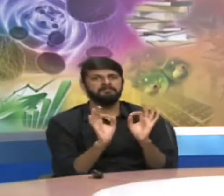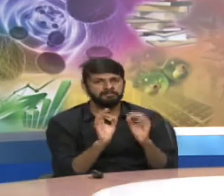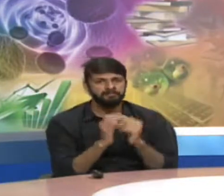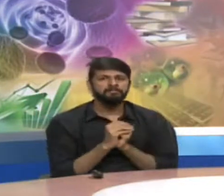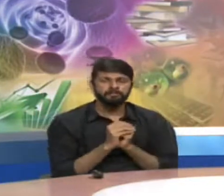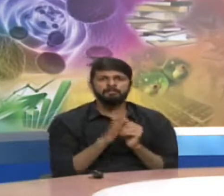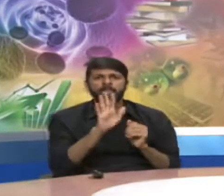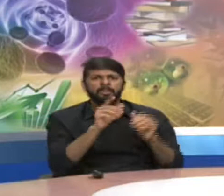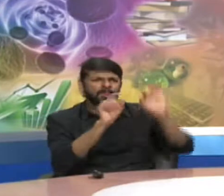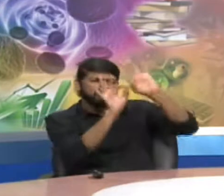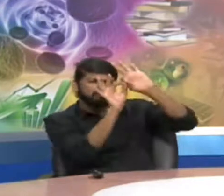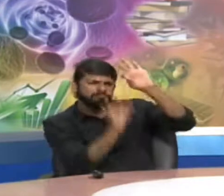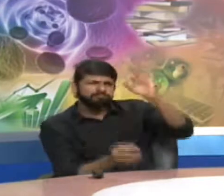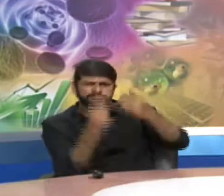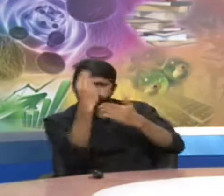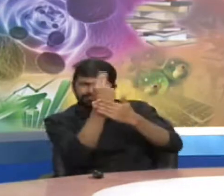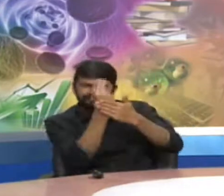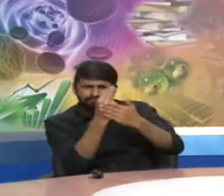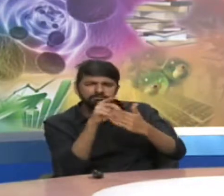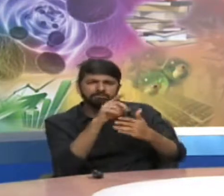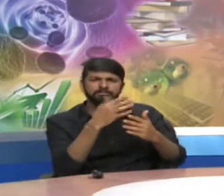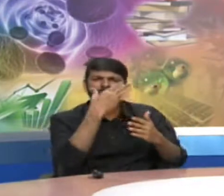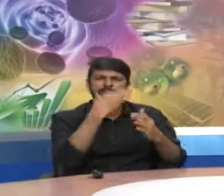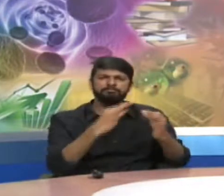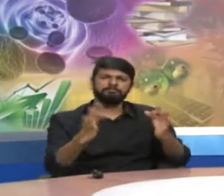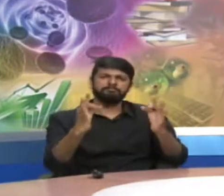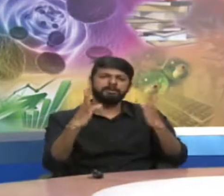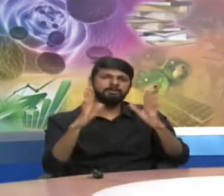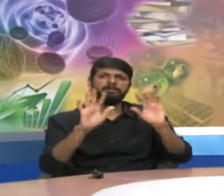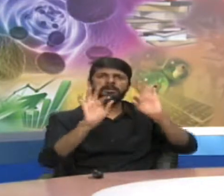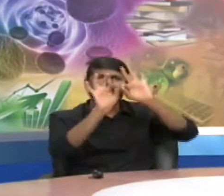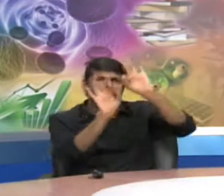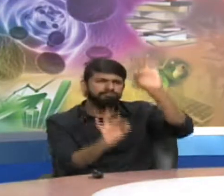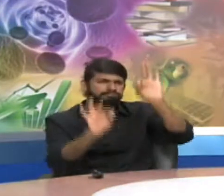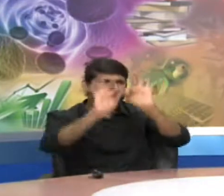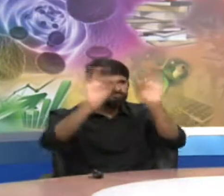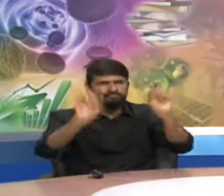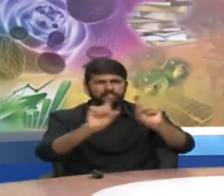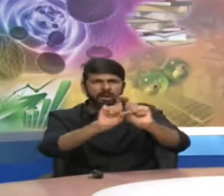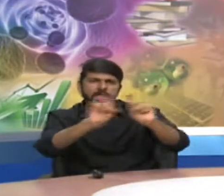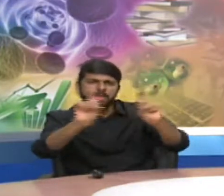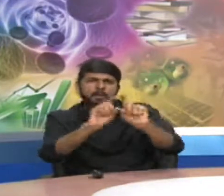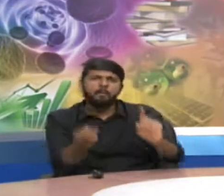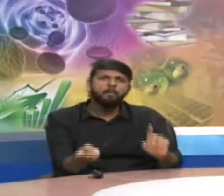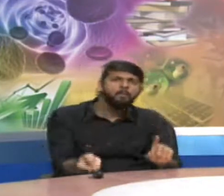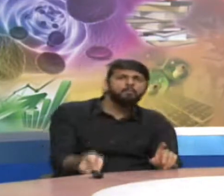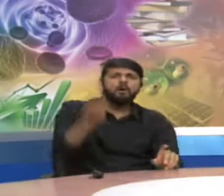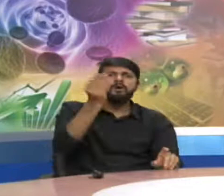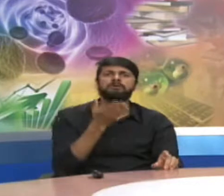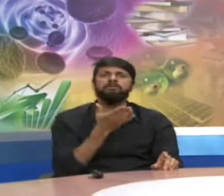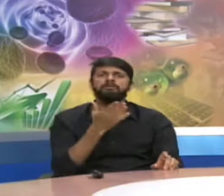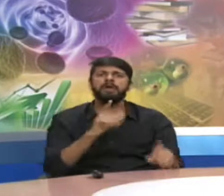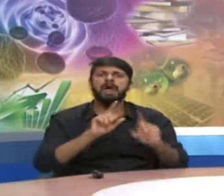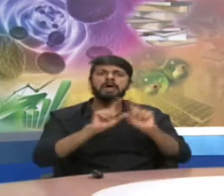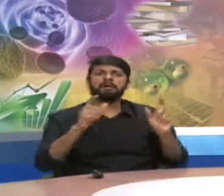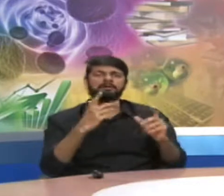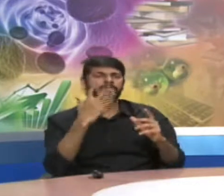And the flow of lines is absolutely remarkable because it is full